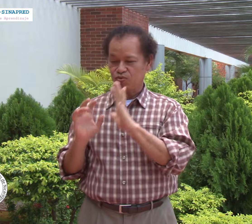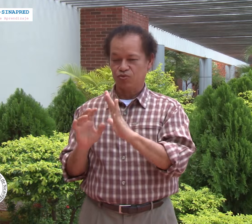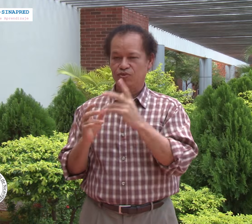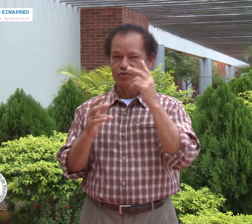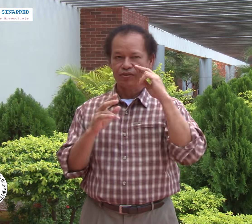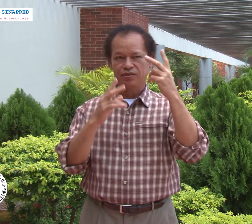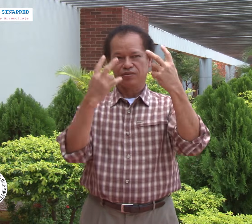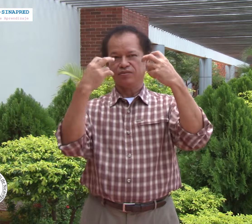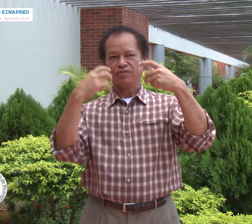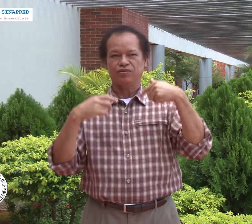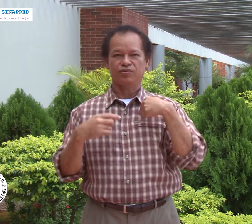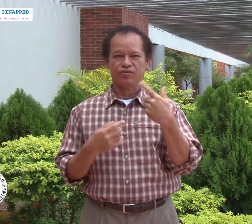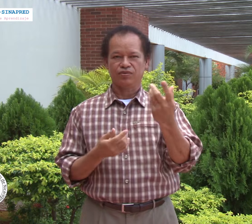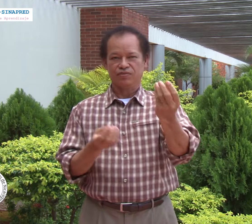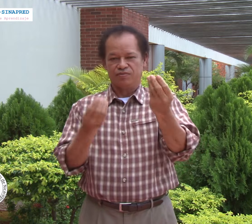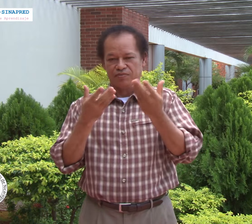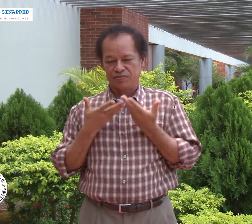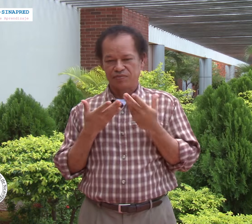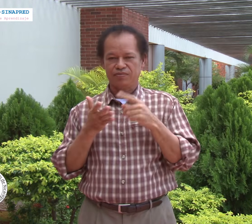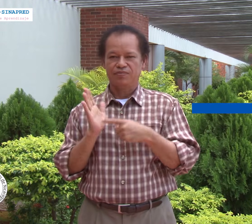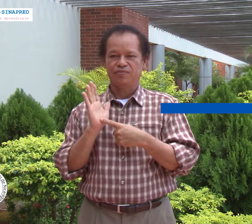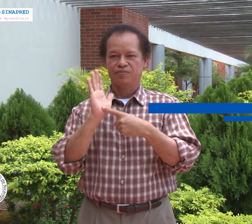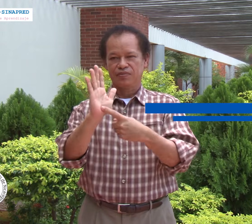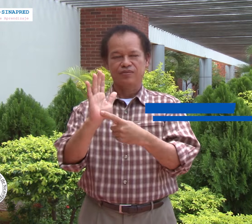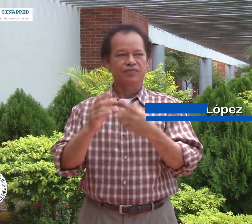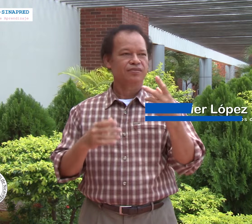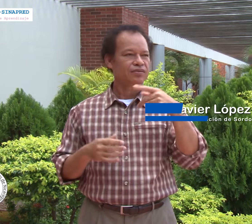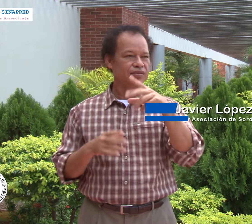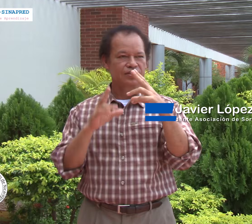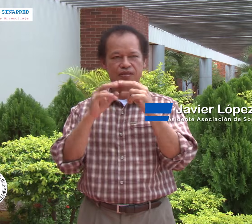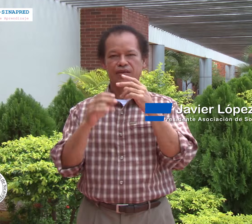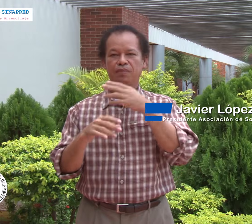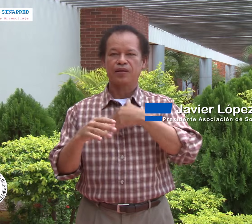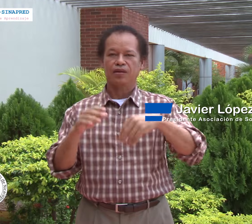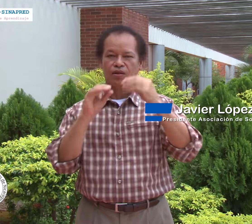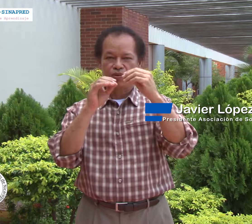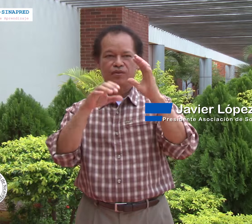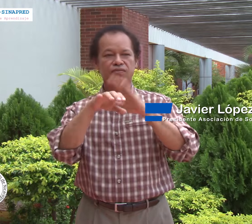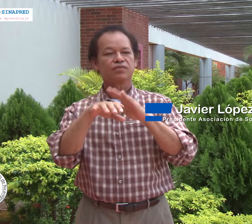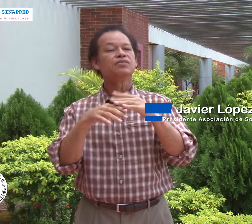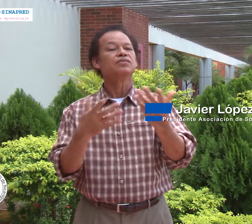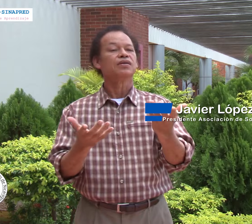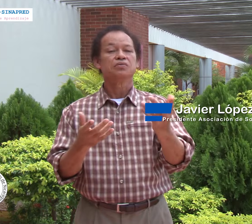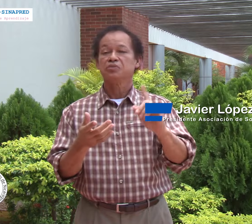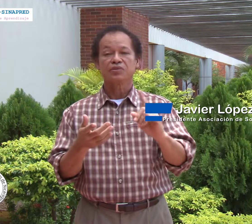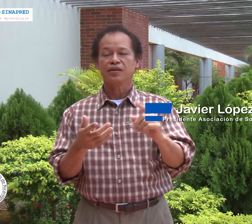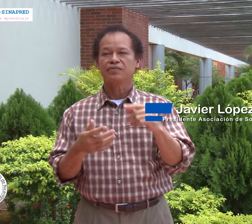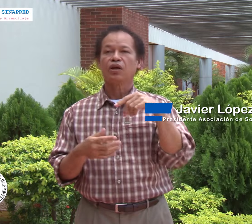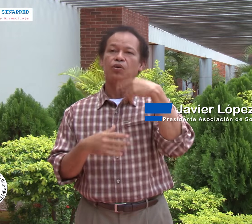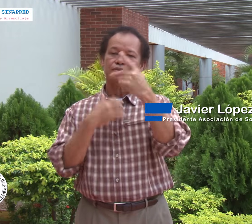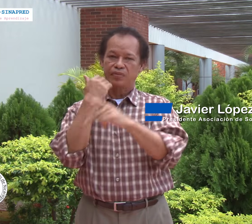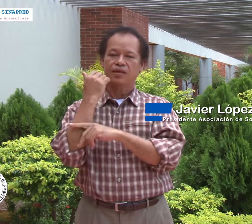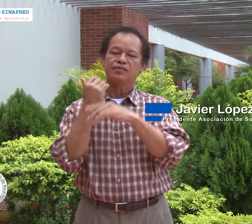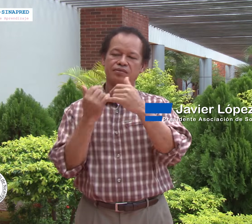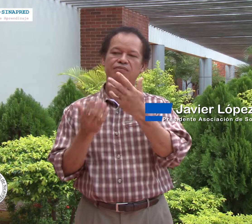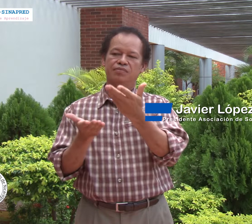de conversatorio. Entonces, a través de las diferentes instituciones como el Ministerio de Educación, SINAPRED,